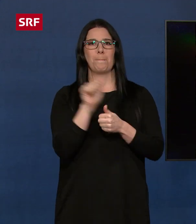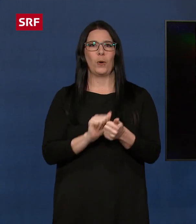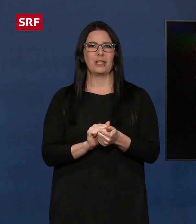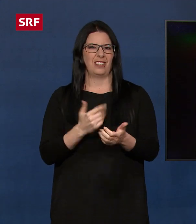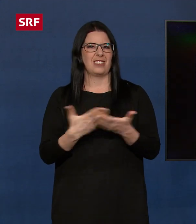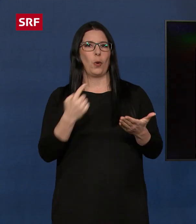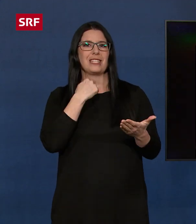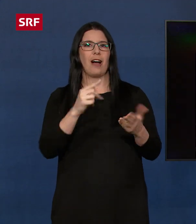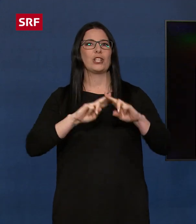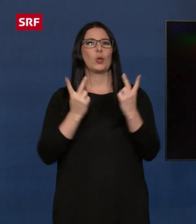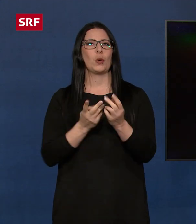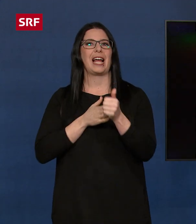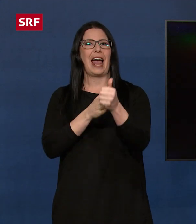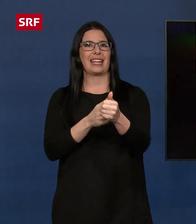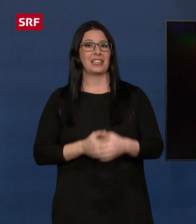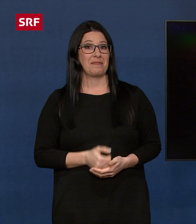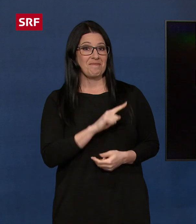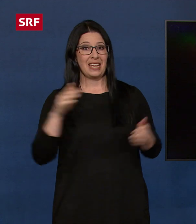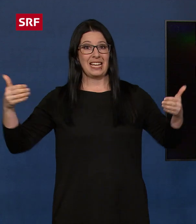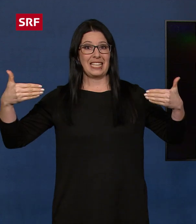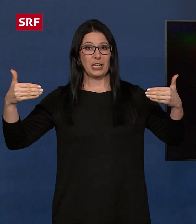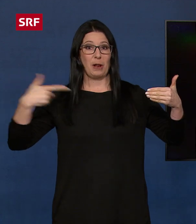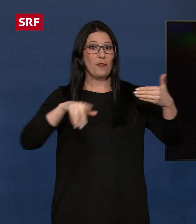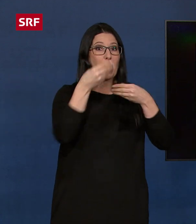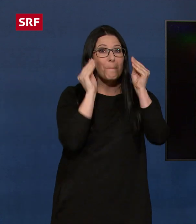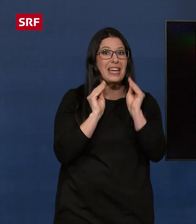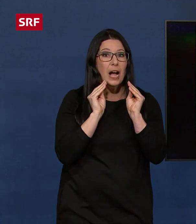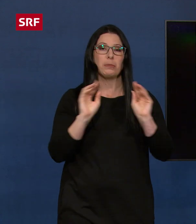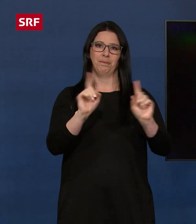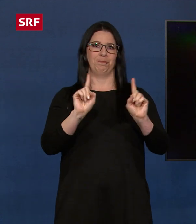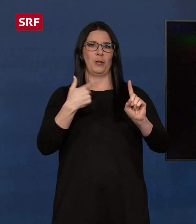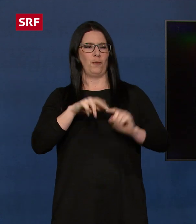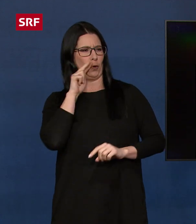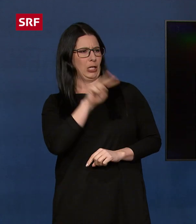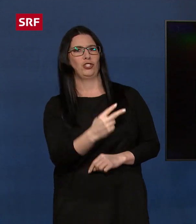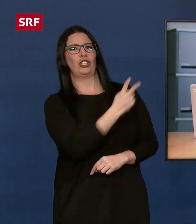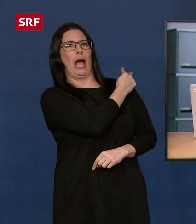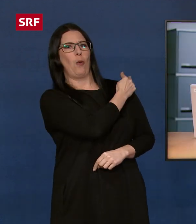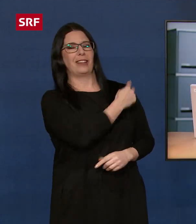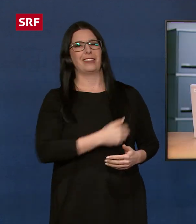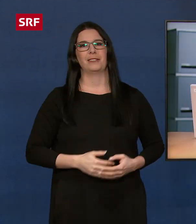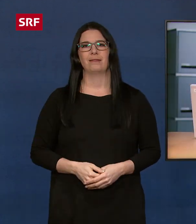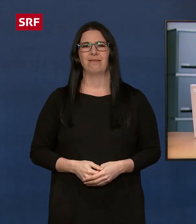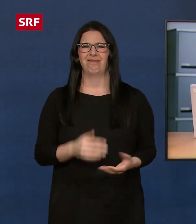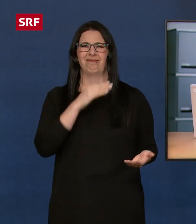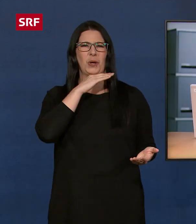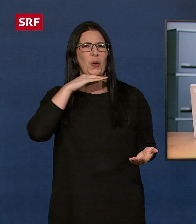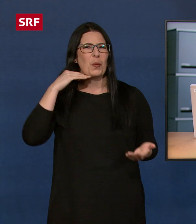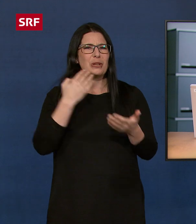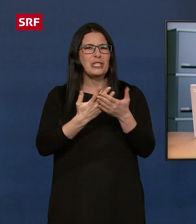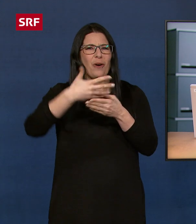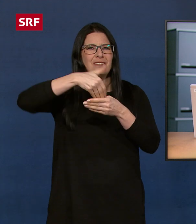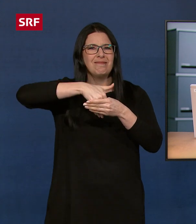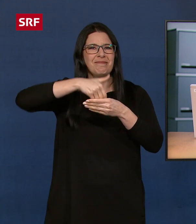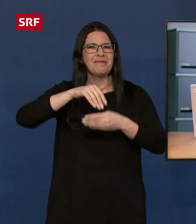Kursleiter. Der Seitenspiegel ist auch nicht nur fürs Make-up, sondern für die Sicht nach hinten bestimmt. Es ist einfach komisch, wenn man so ein Video